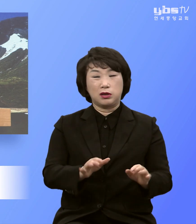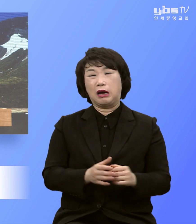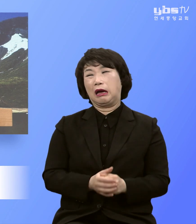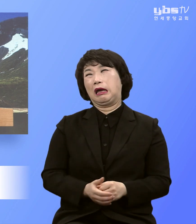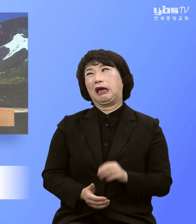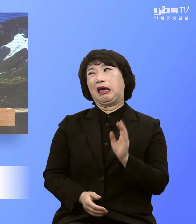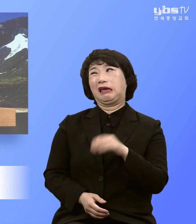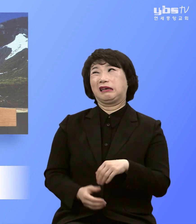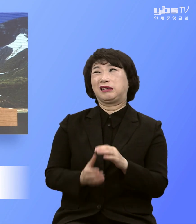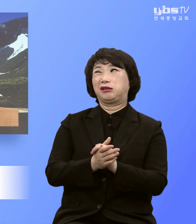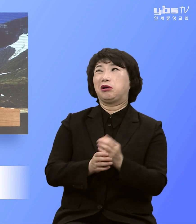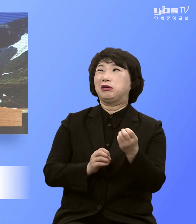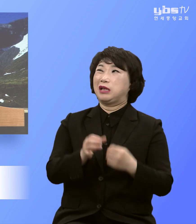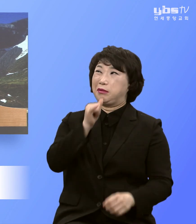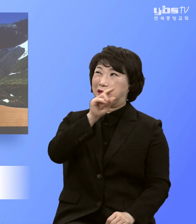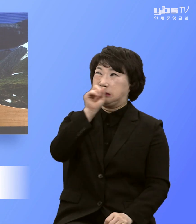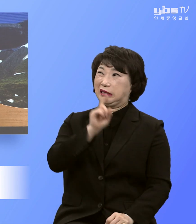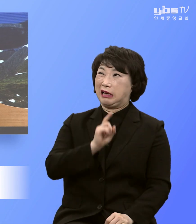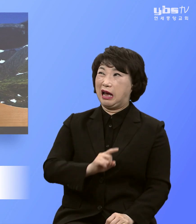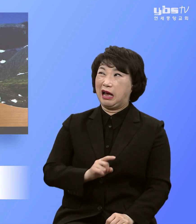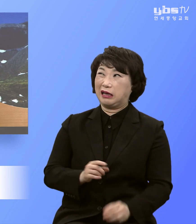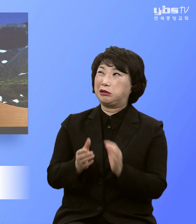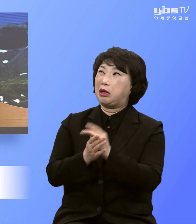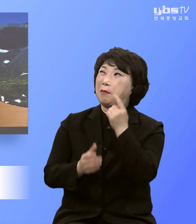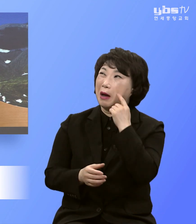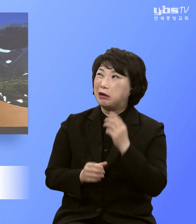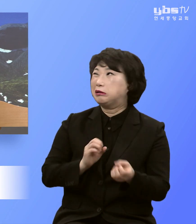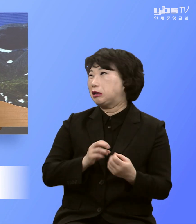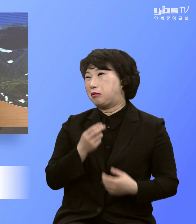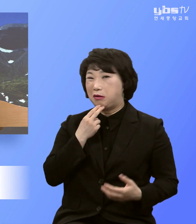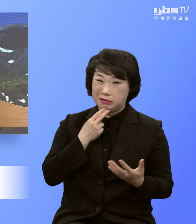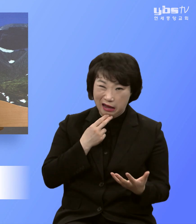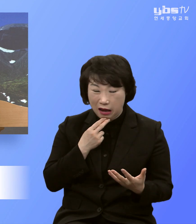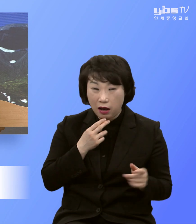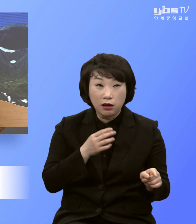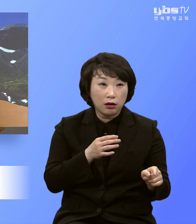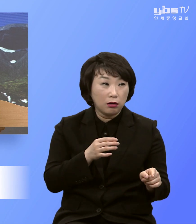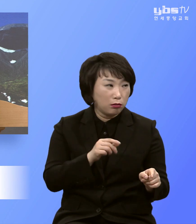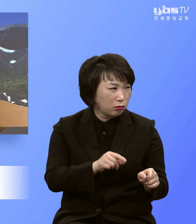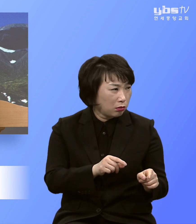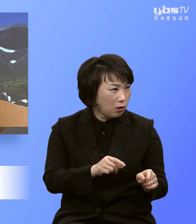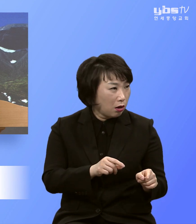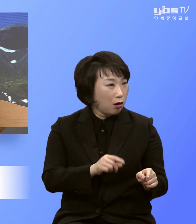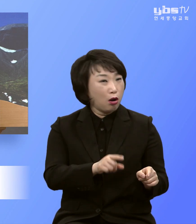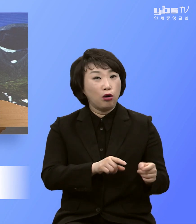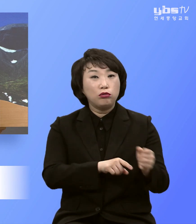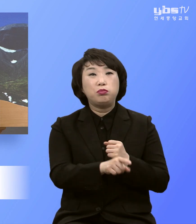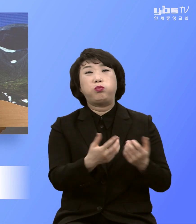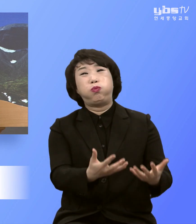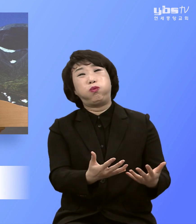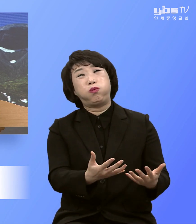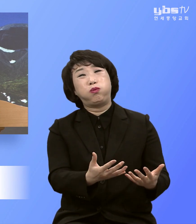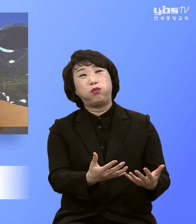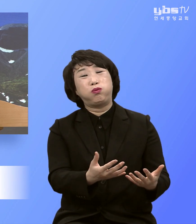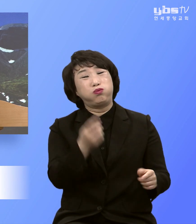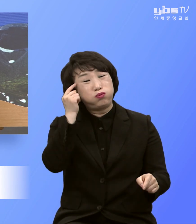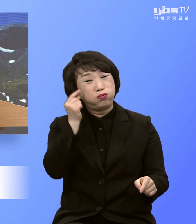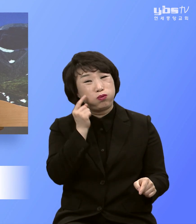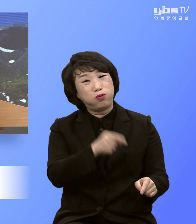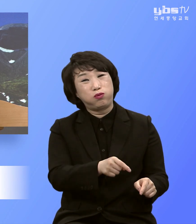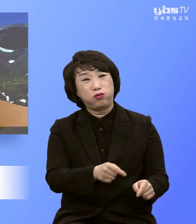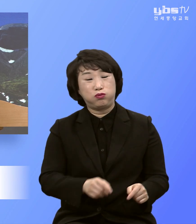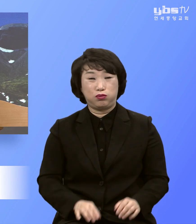뭐 기도한다고 되겠어? 뭐 기도해봐도 되지도 않네. 그러면 무슨 의미가 있는가 생각해 보세요,